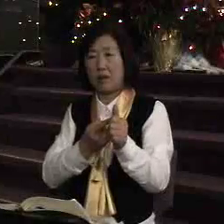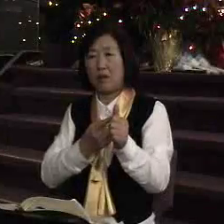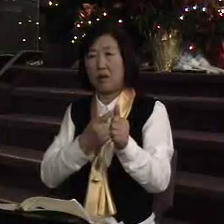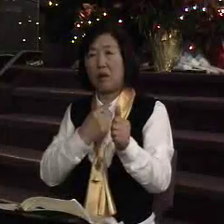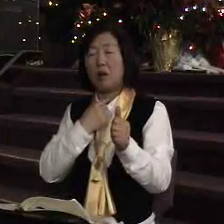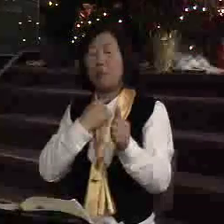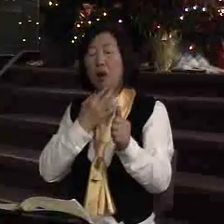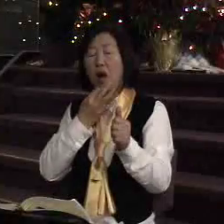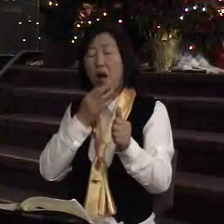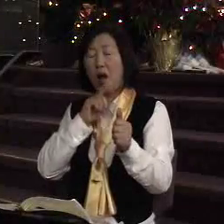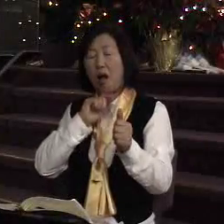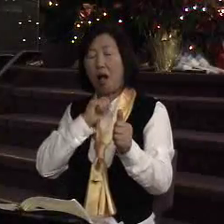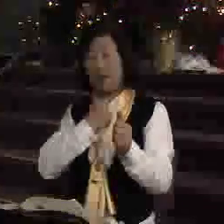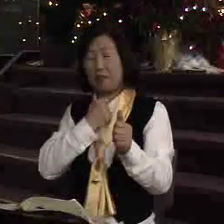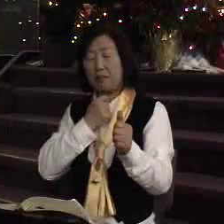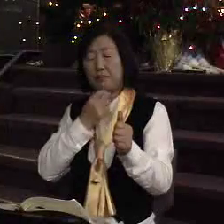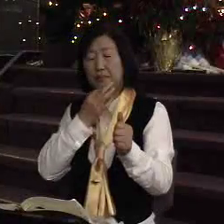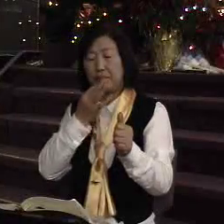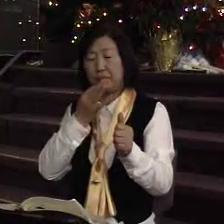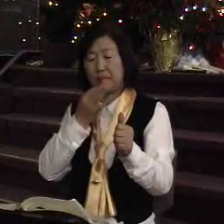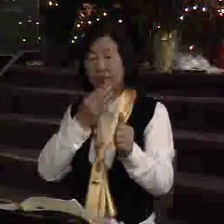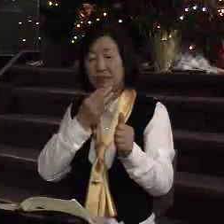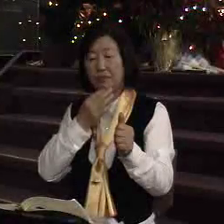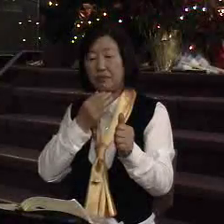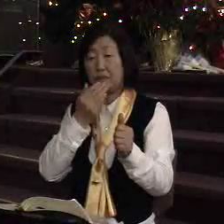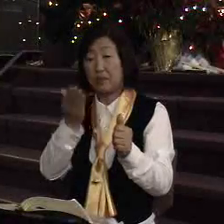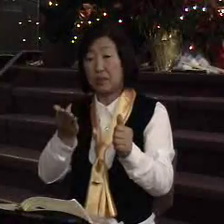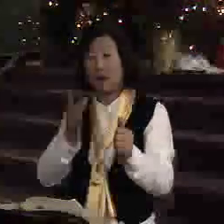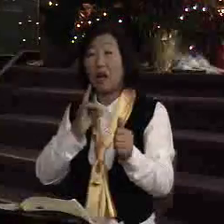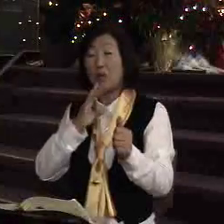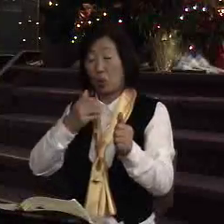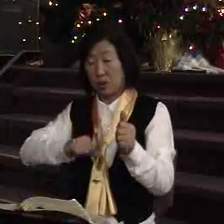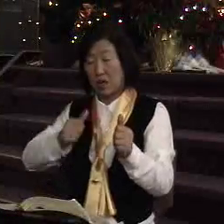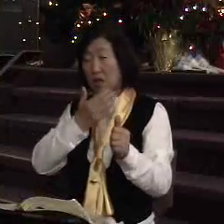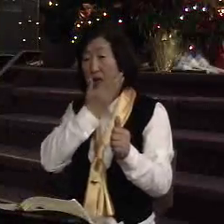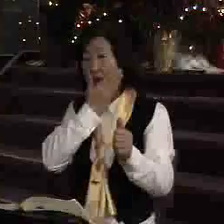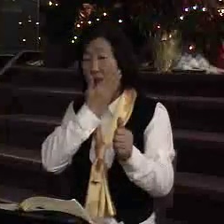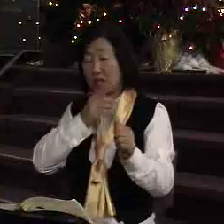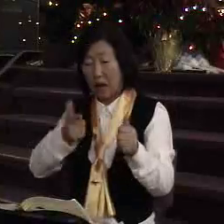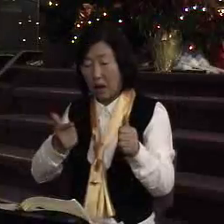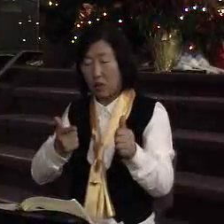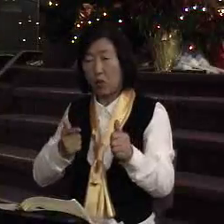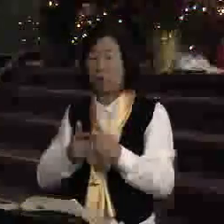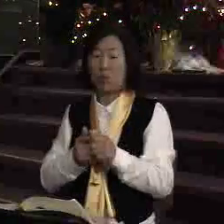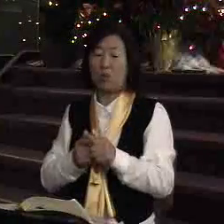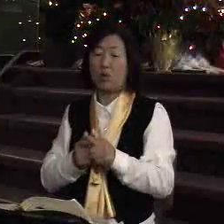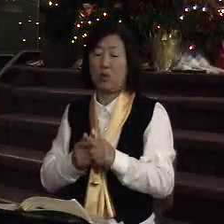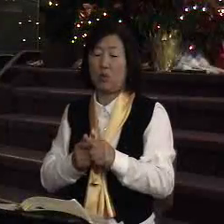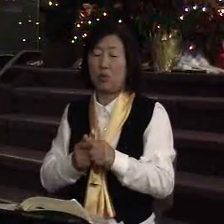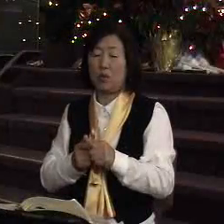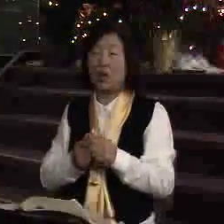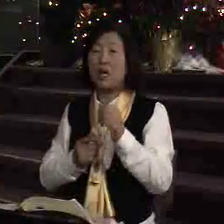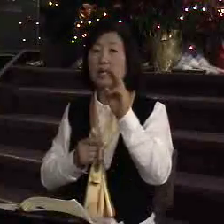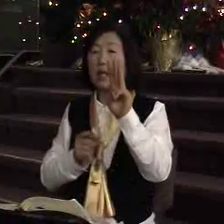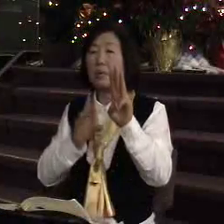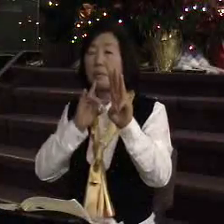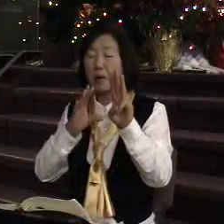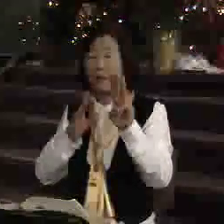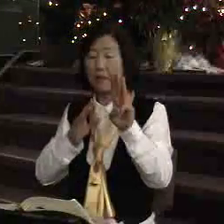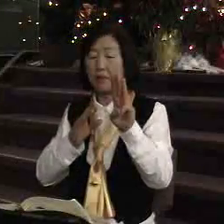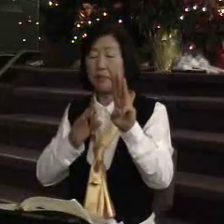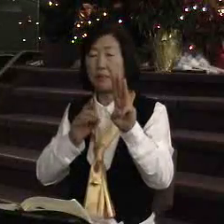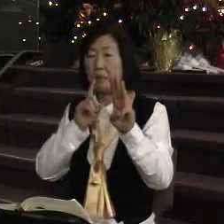목매인 음성으로 네가 너의 독자를 아끼지 아니하였고 3번